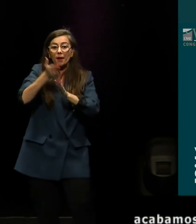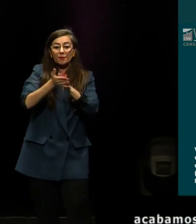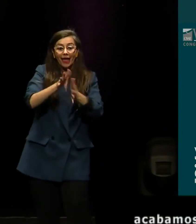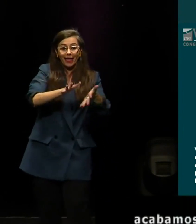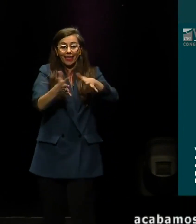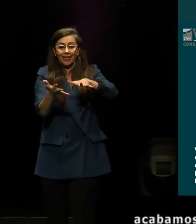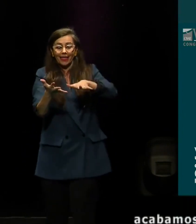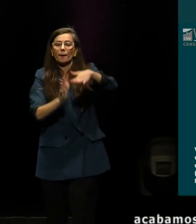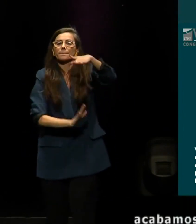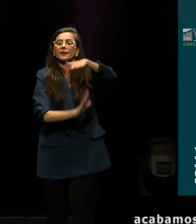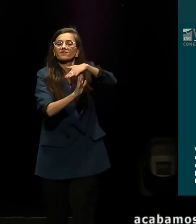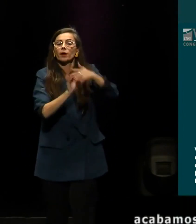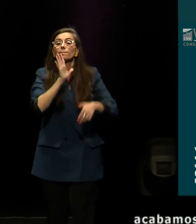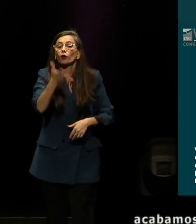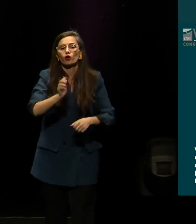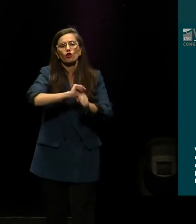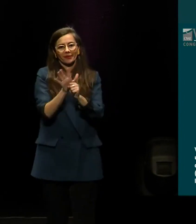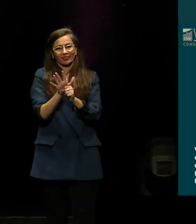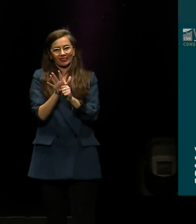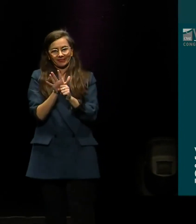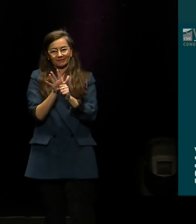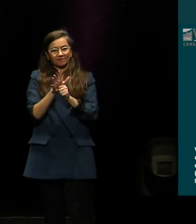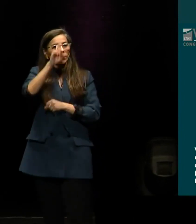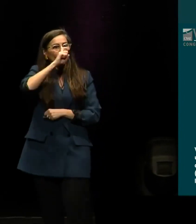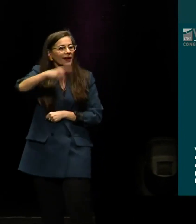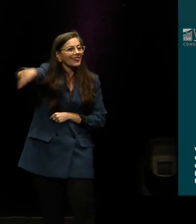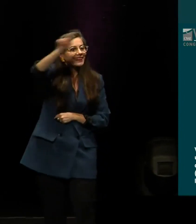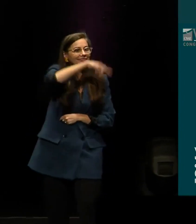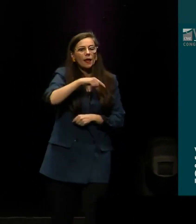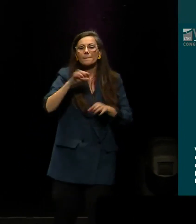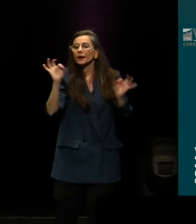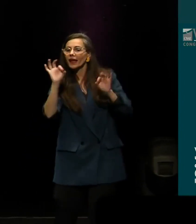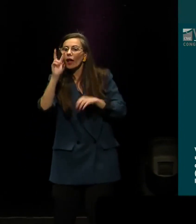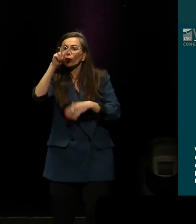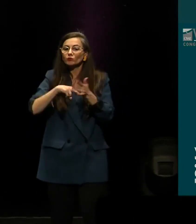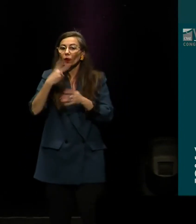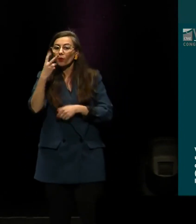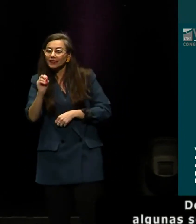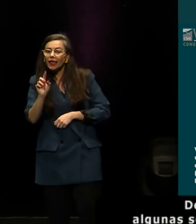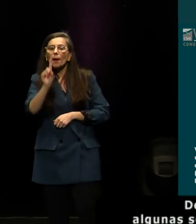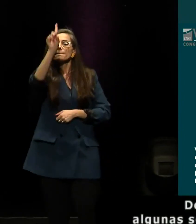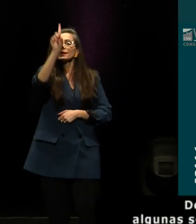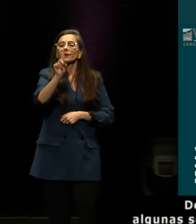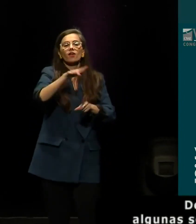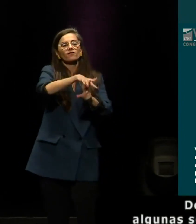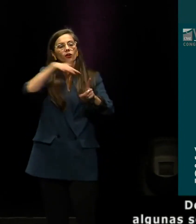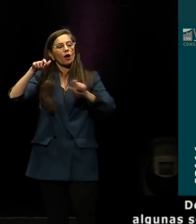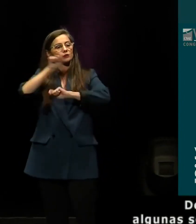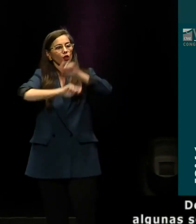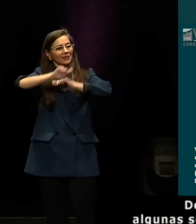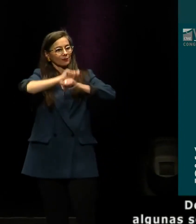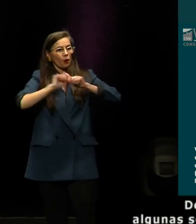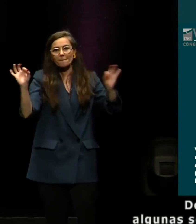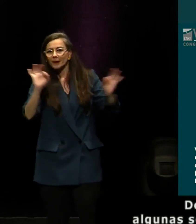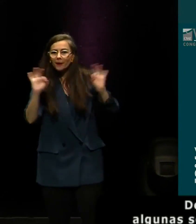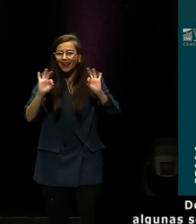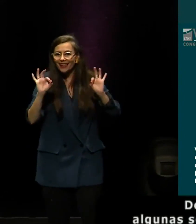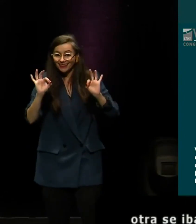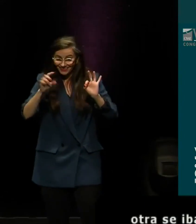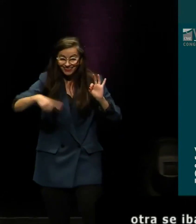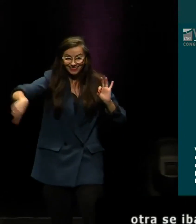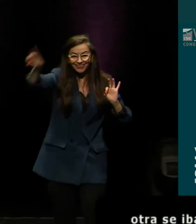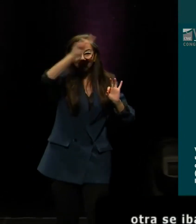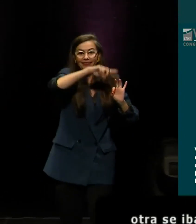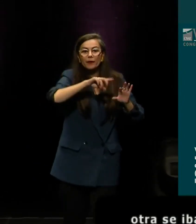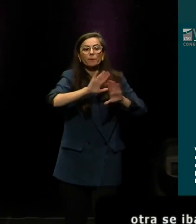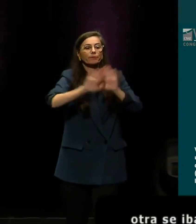a cabo, otras se iban a implementar, pero el COVID lo paró. En el 2020 estaba previsto que se